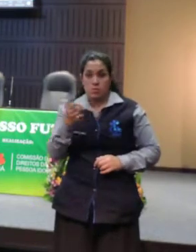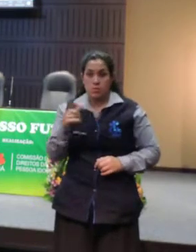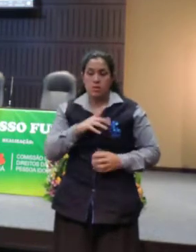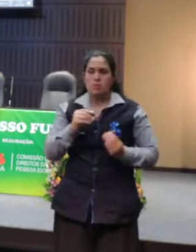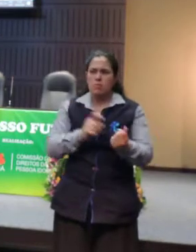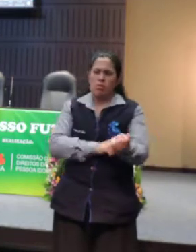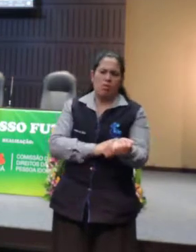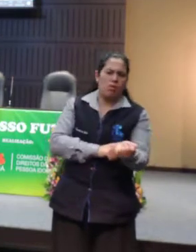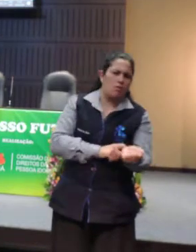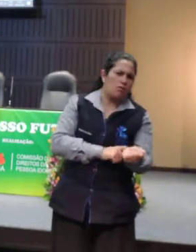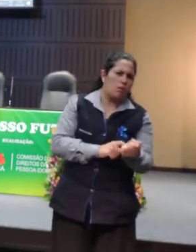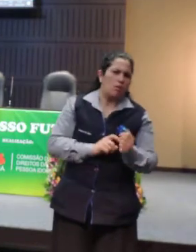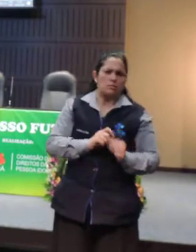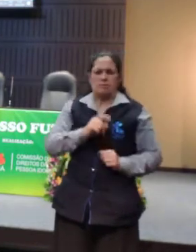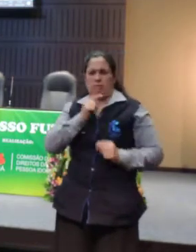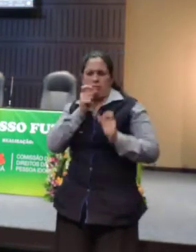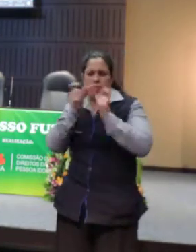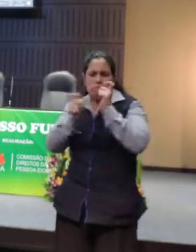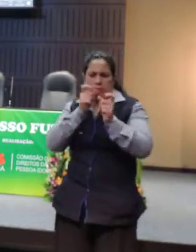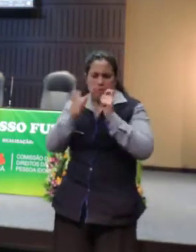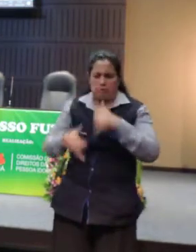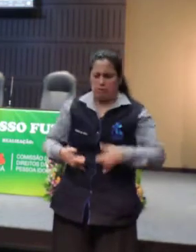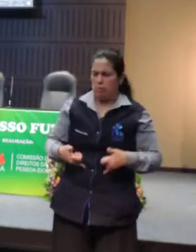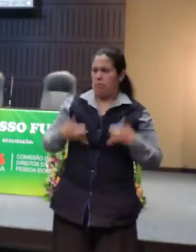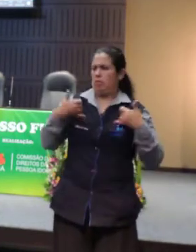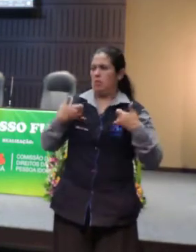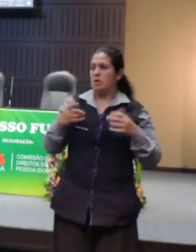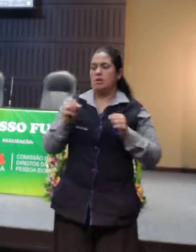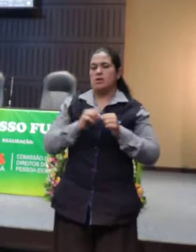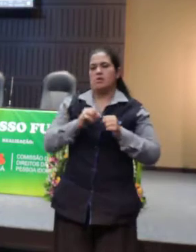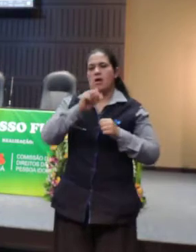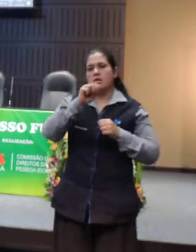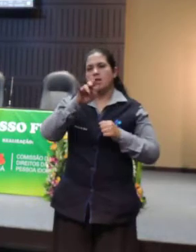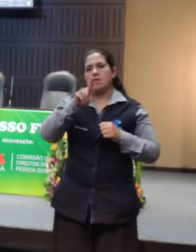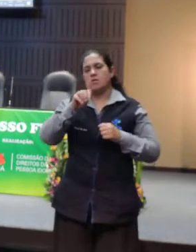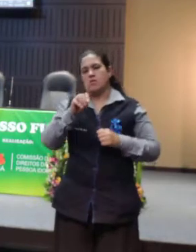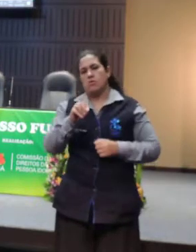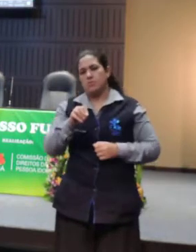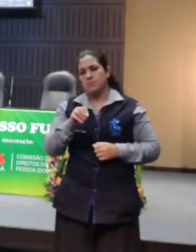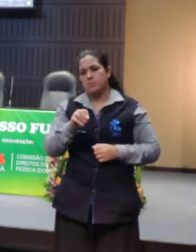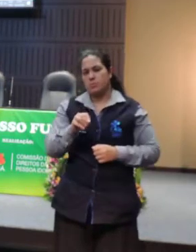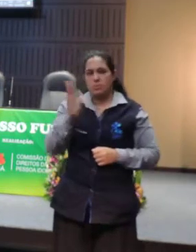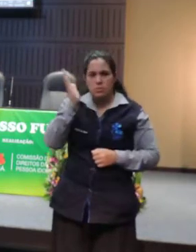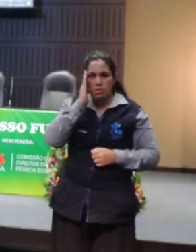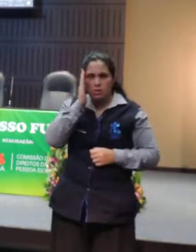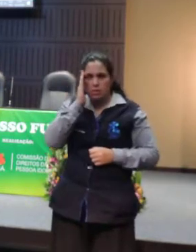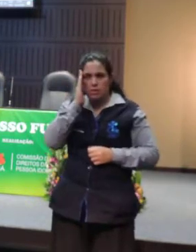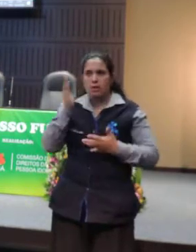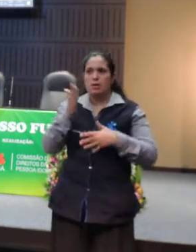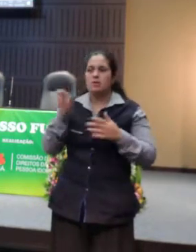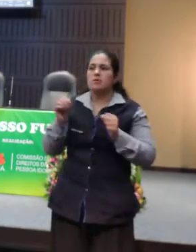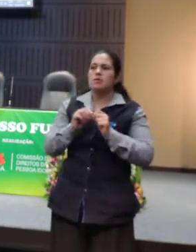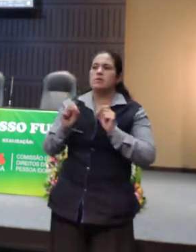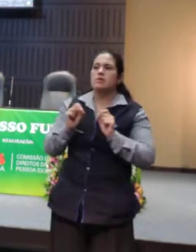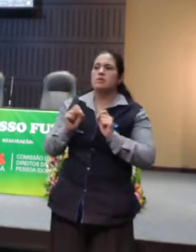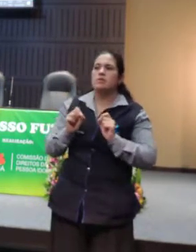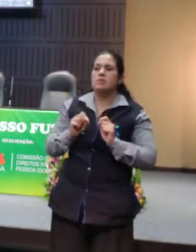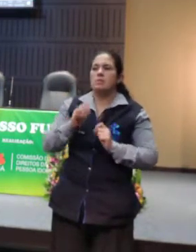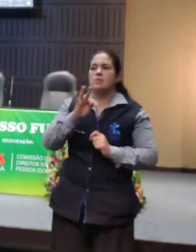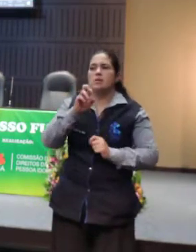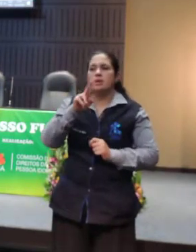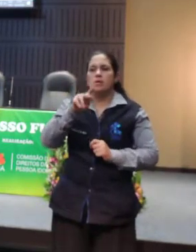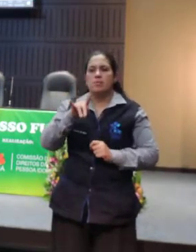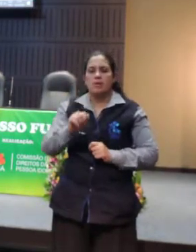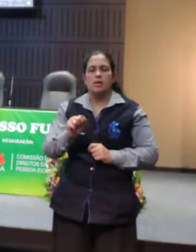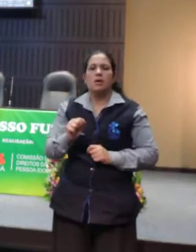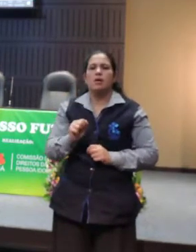muito nervosa, arrogante, prepotente, te deixa ácido? Te deixa ácida? Aí você vai ter que fazer uma terapia com